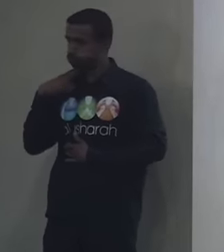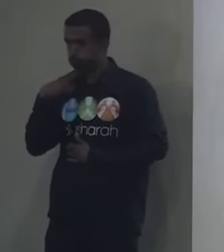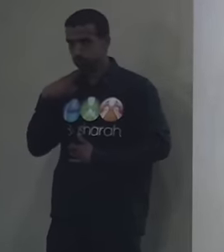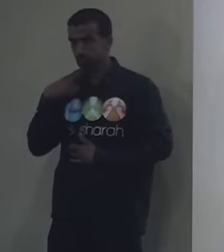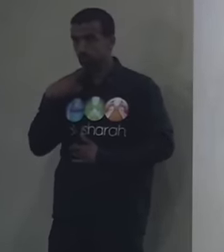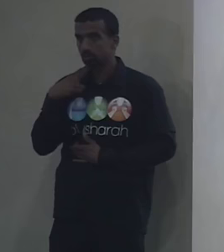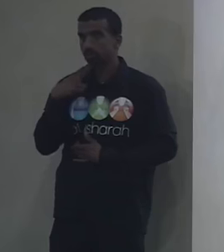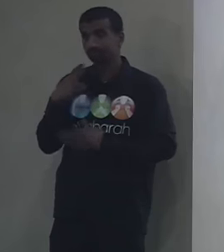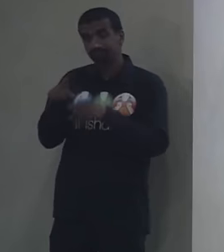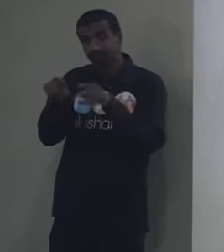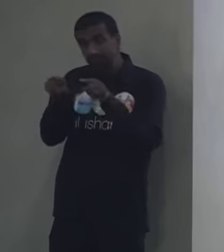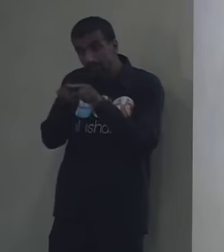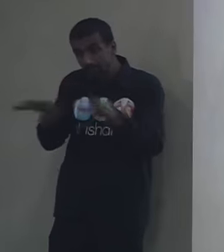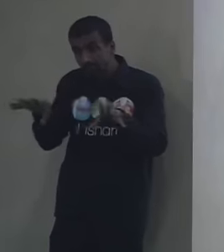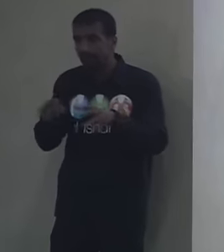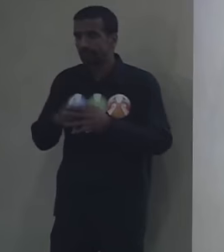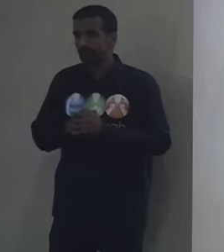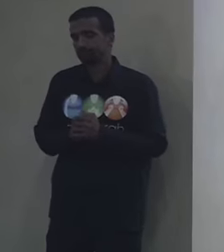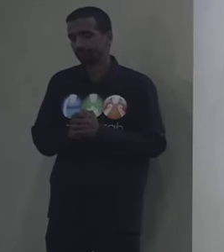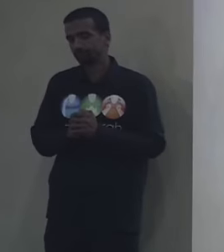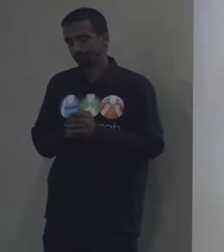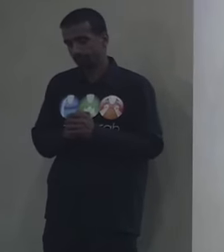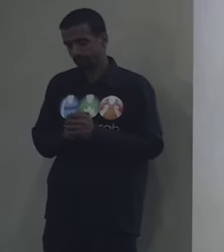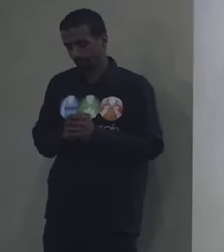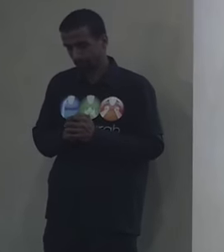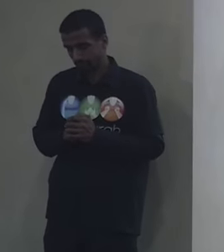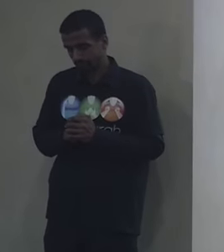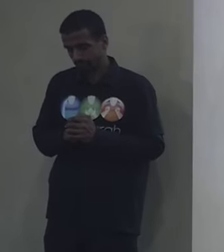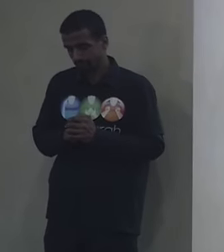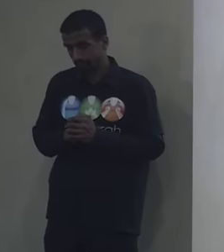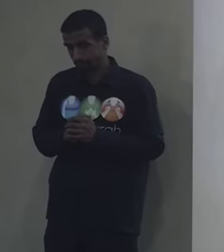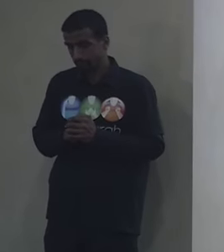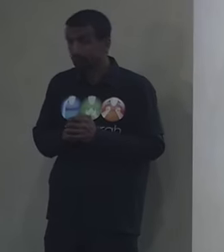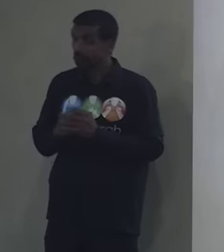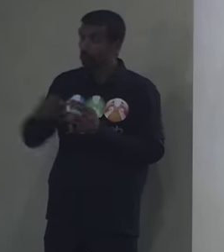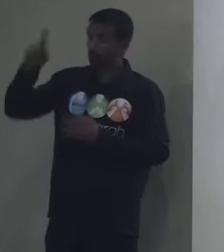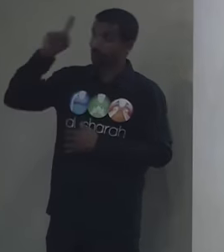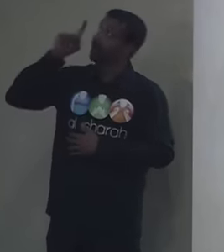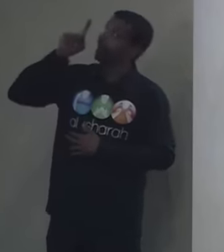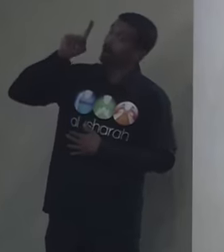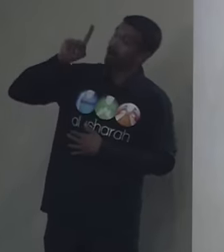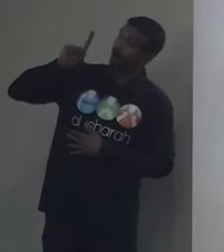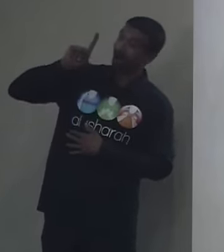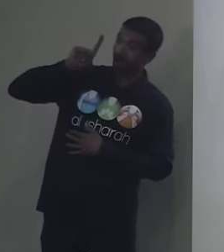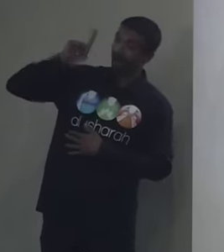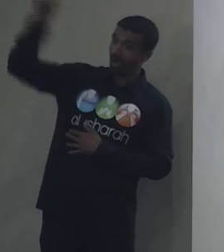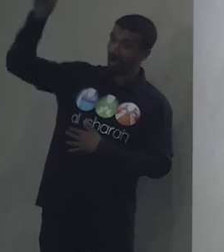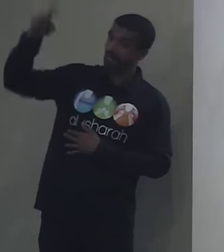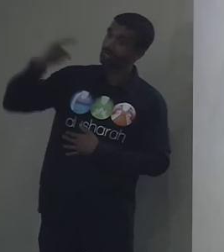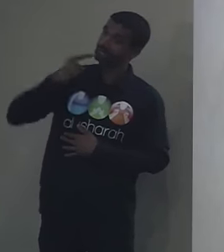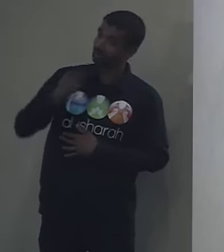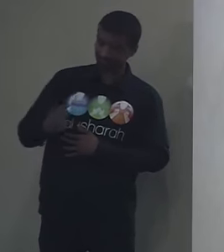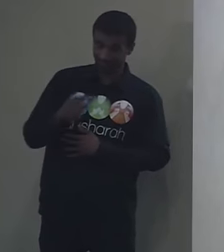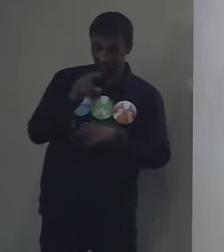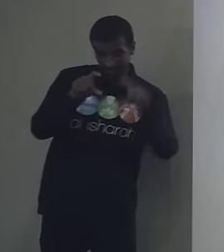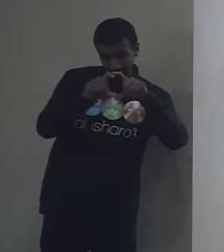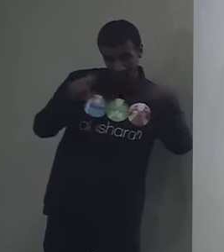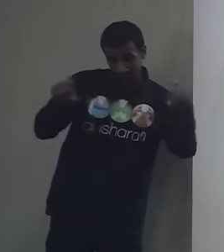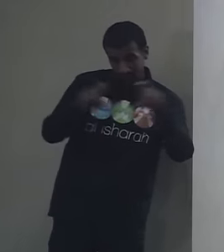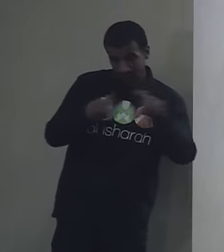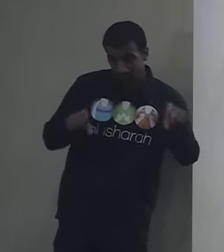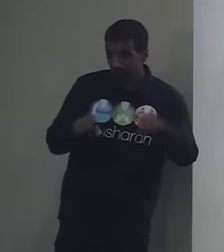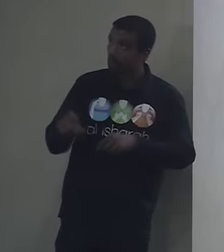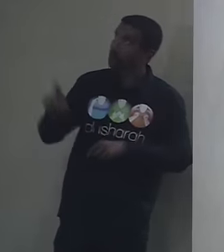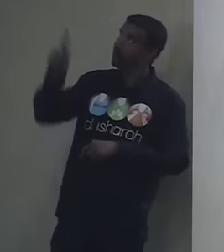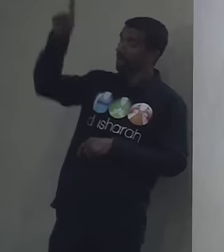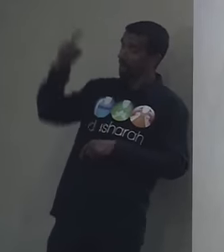علمتم. لو علمتم. But Allah in this very scary ayah is saying, لَوْ